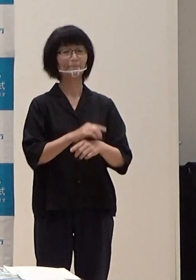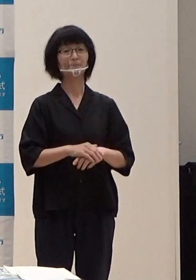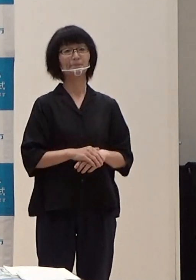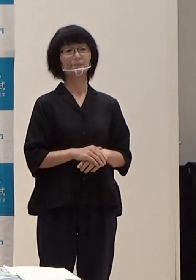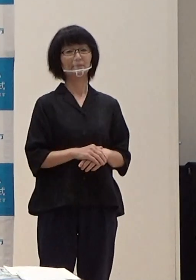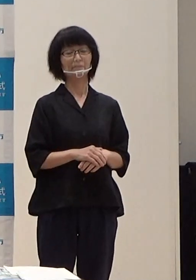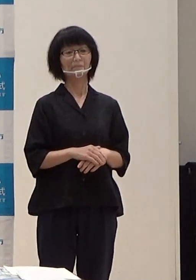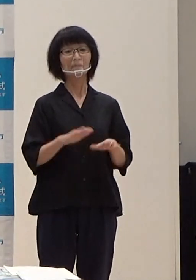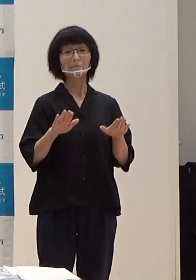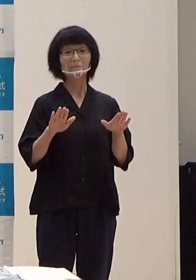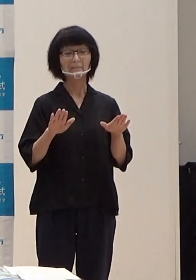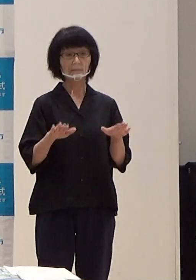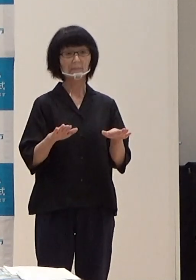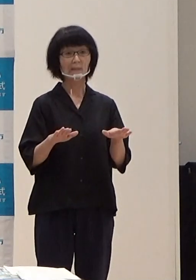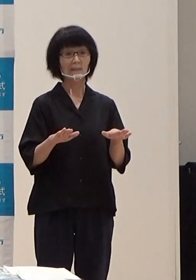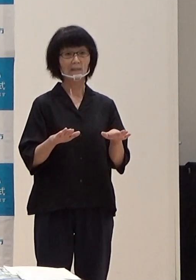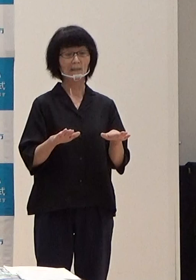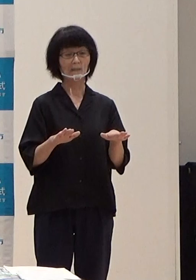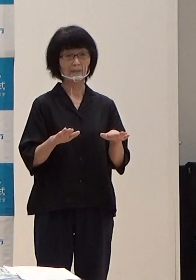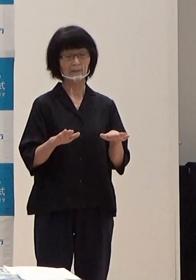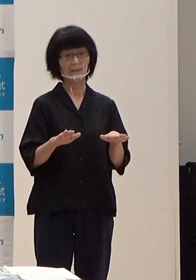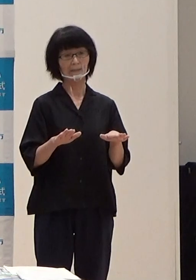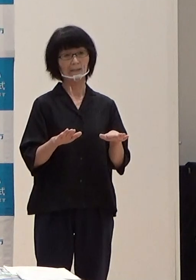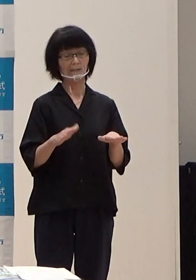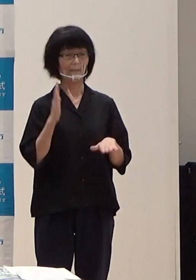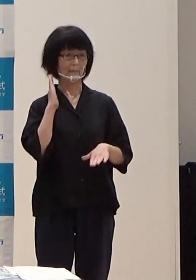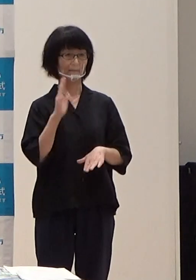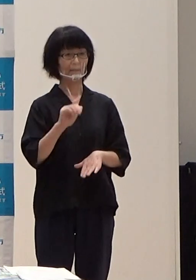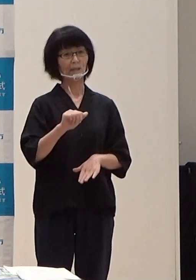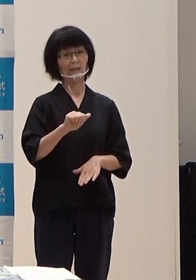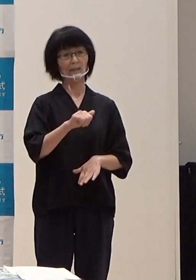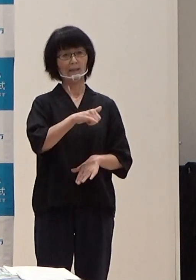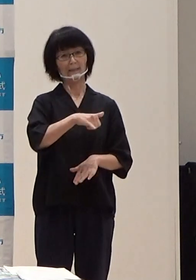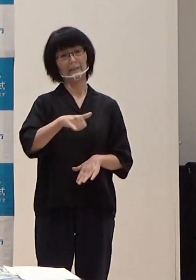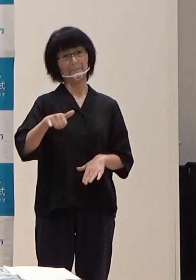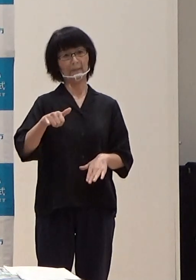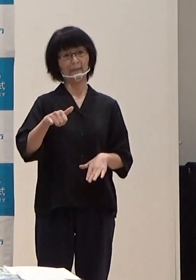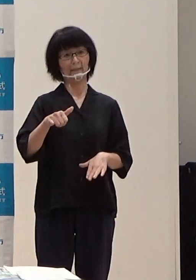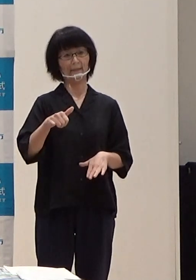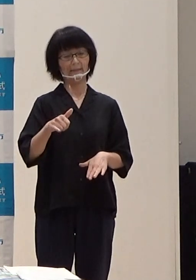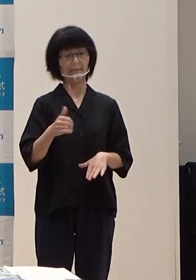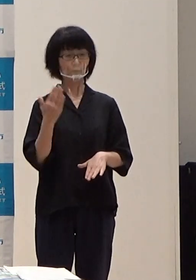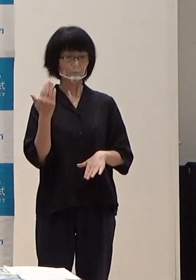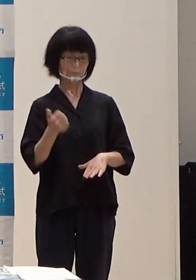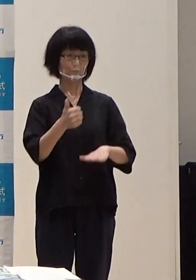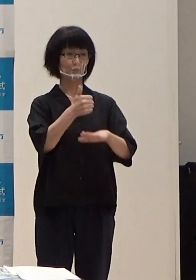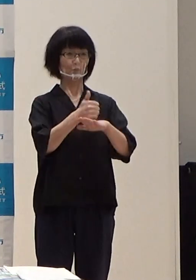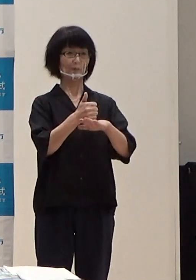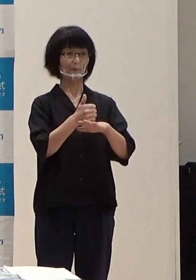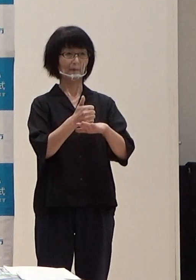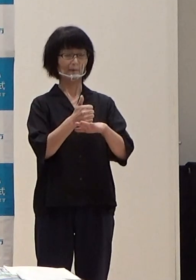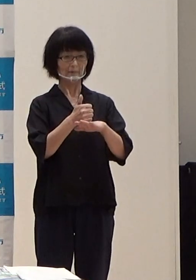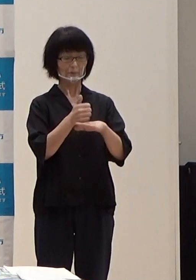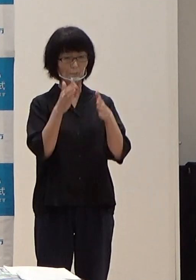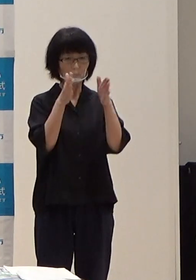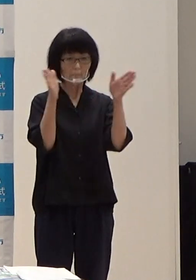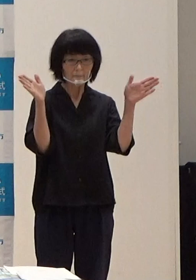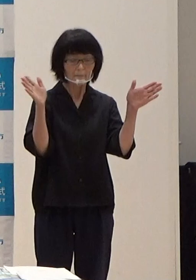今亡くなられた安倍総理が俯瞰型外交ということでおっしゃってましたが、これは地方自治においてもですね、必要な